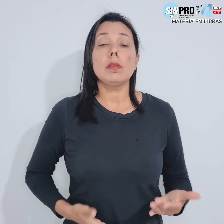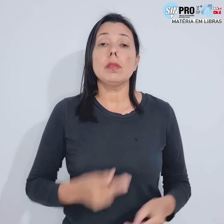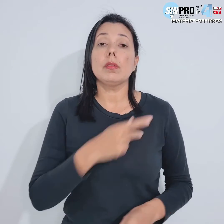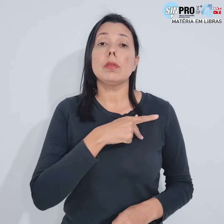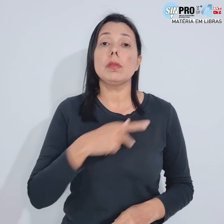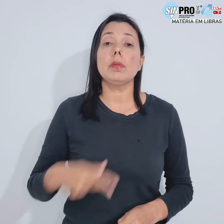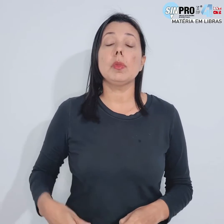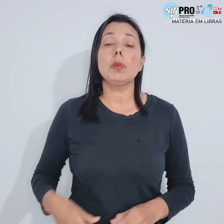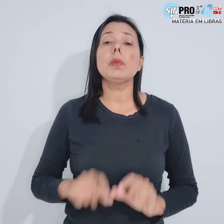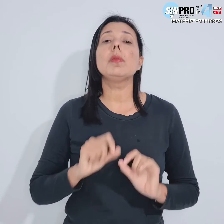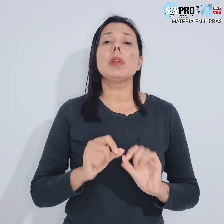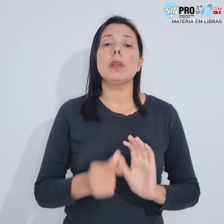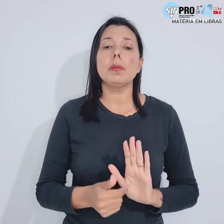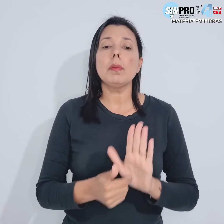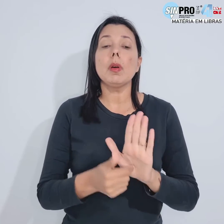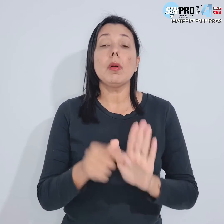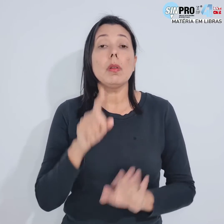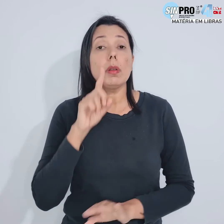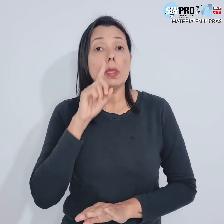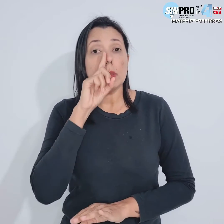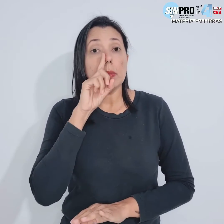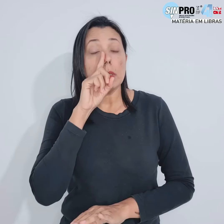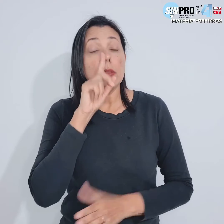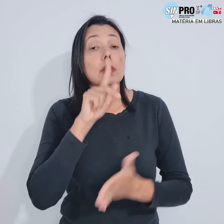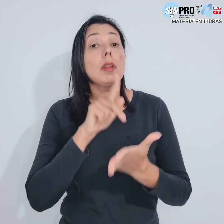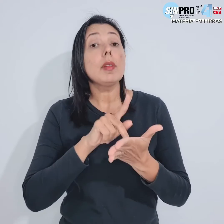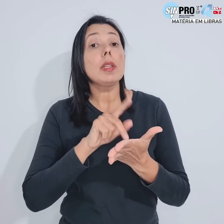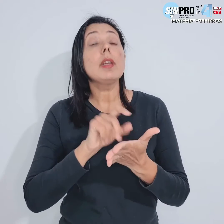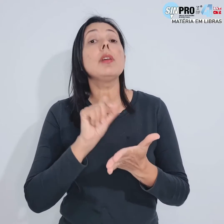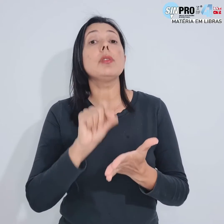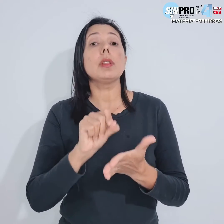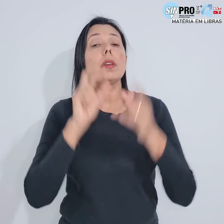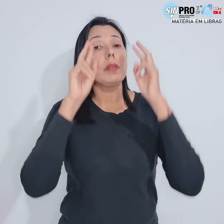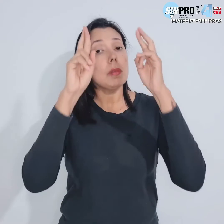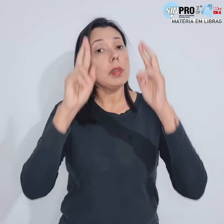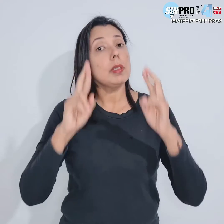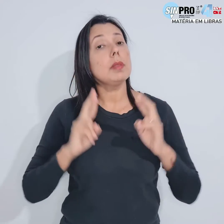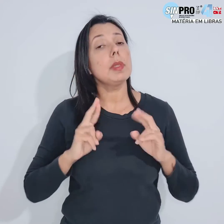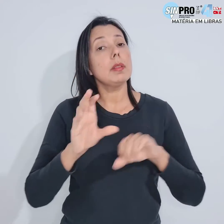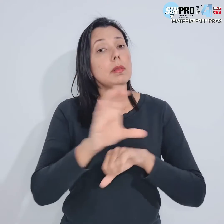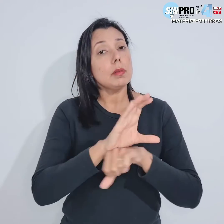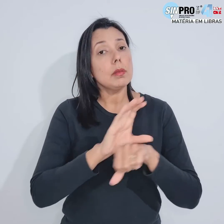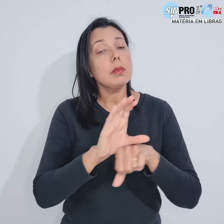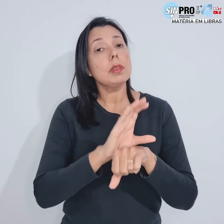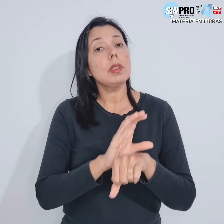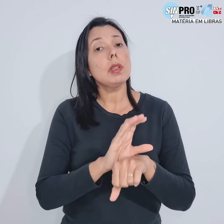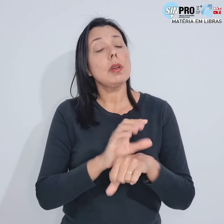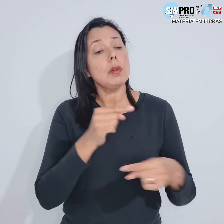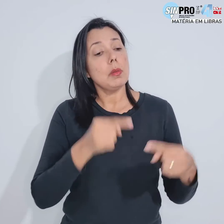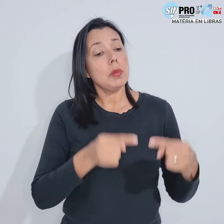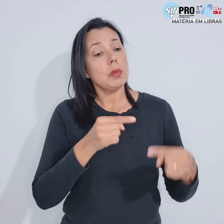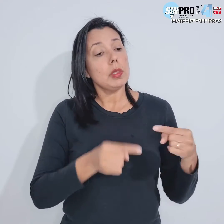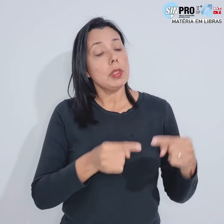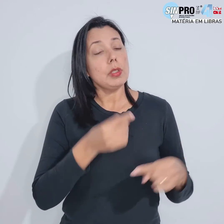públicos coloca em risco, na verdade, o respeito à Constituição, política de